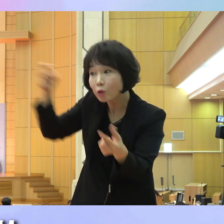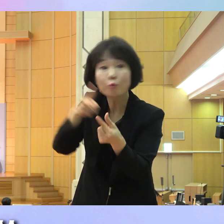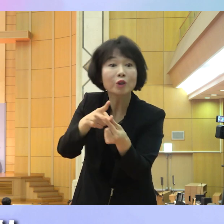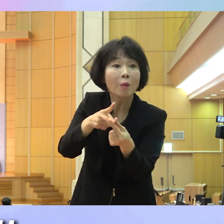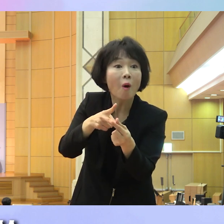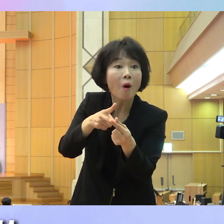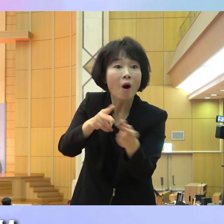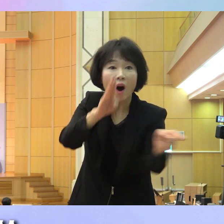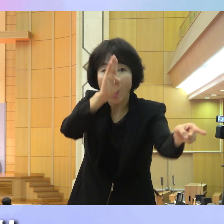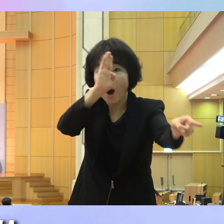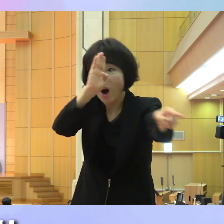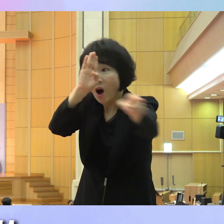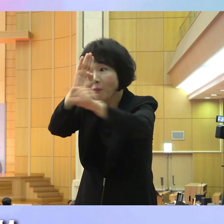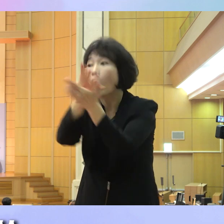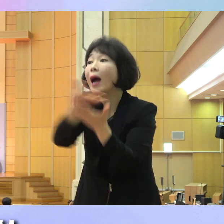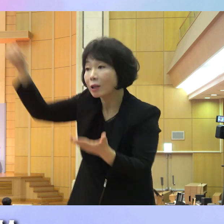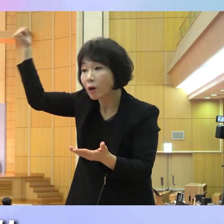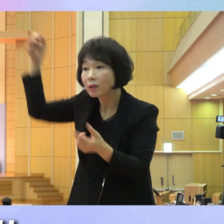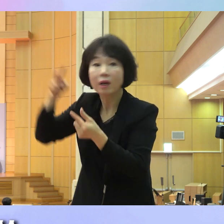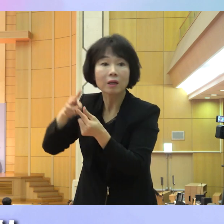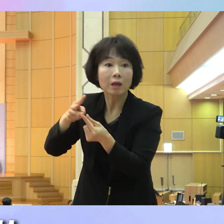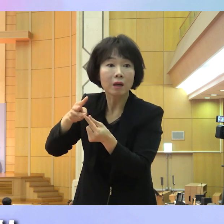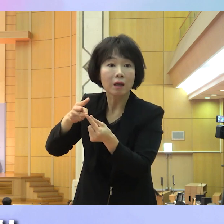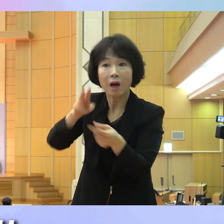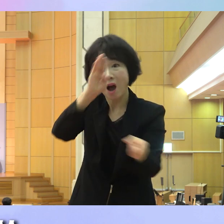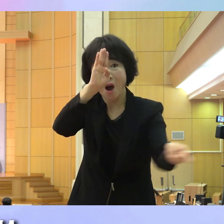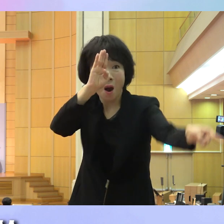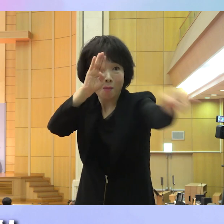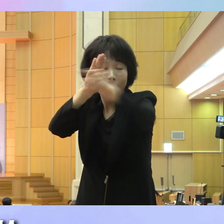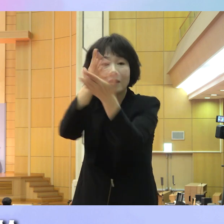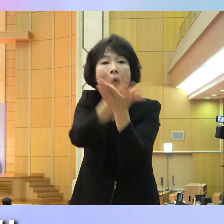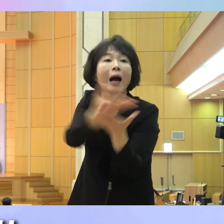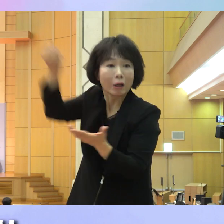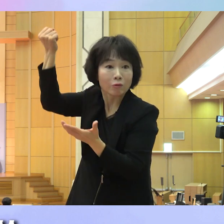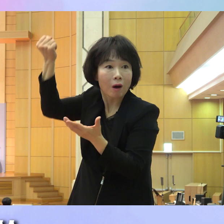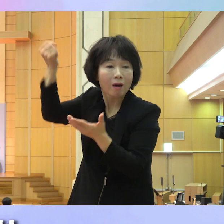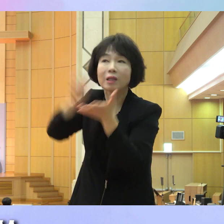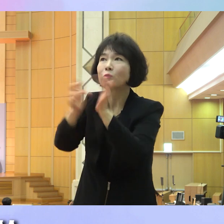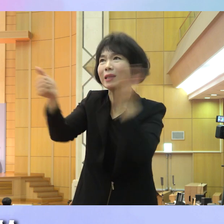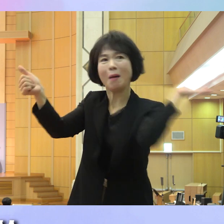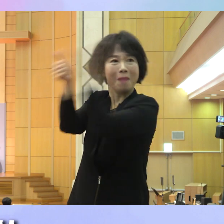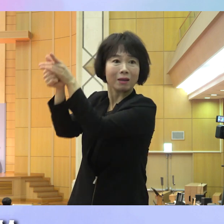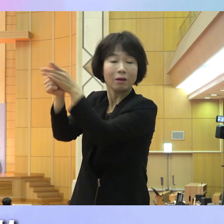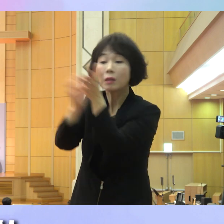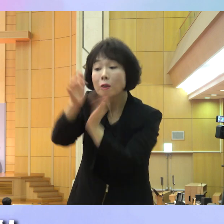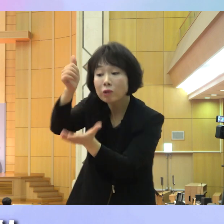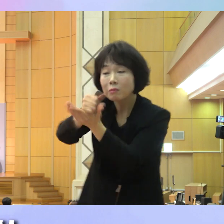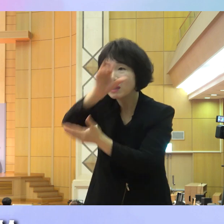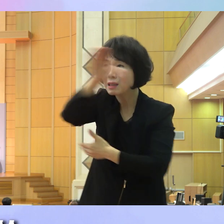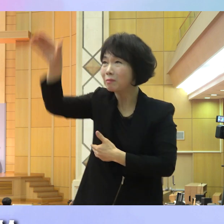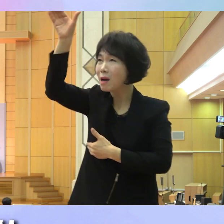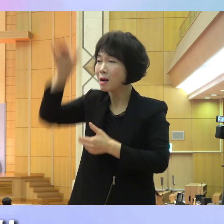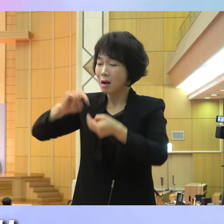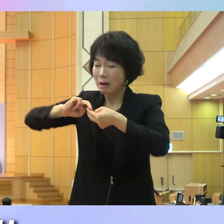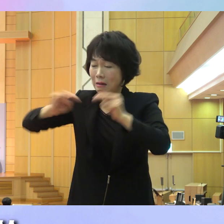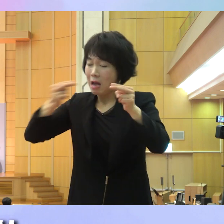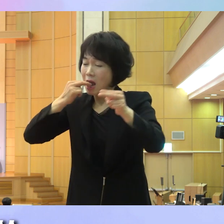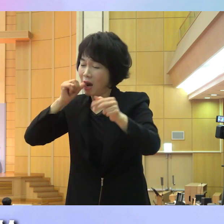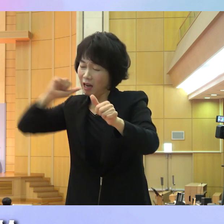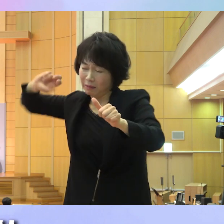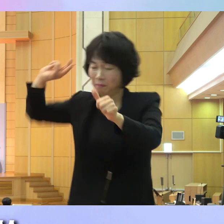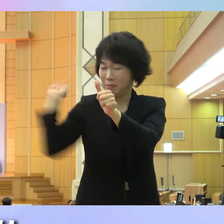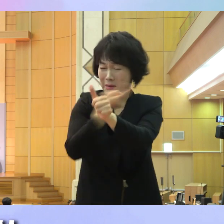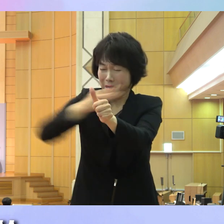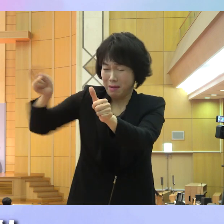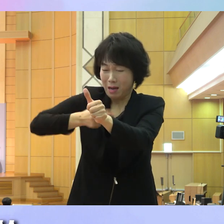채찍에 맞아서 우리가 병들어 고통당할 걸 대신 채찍에 맞아서 고통을 당하심으로